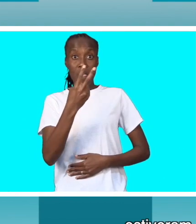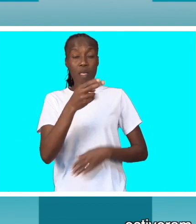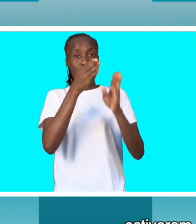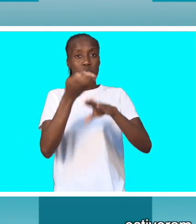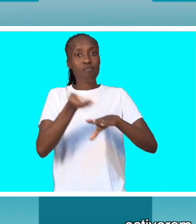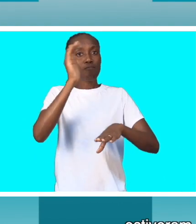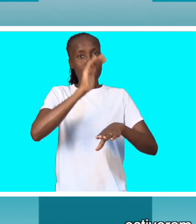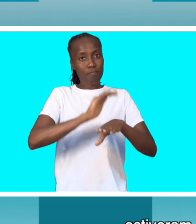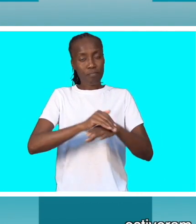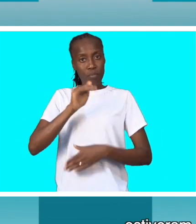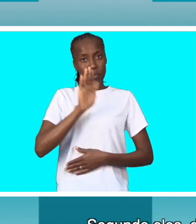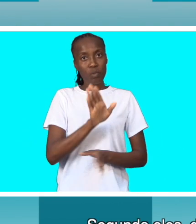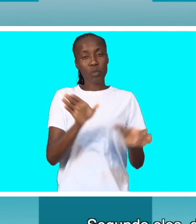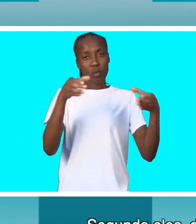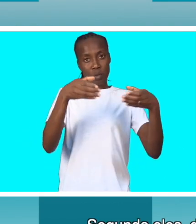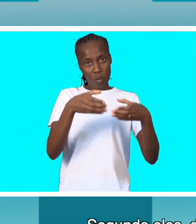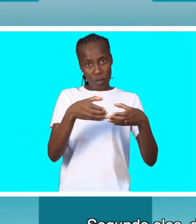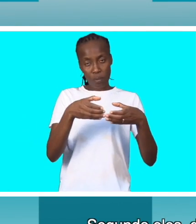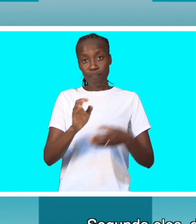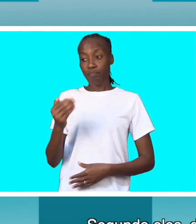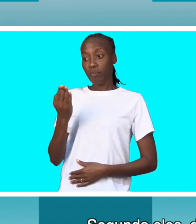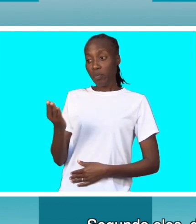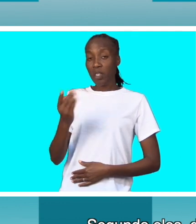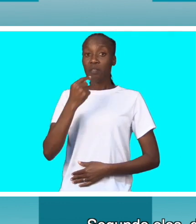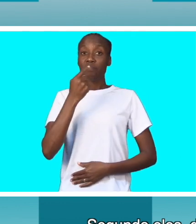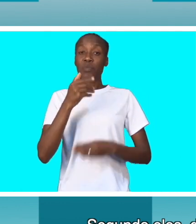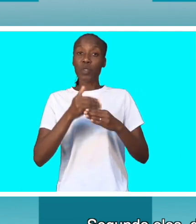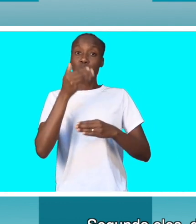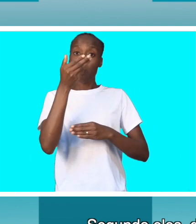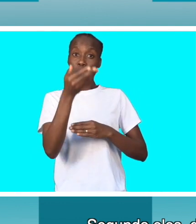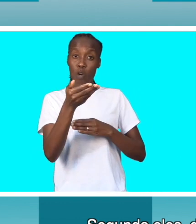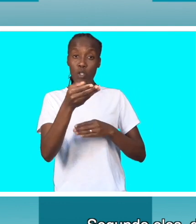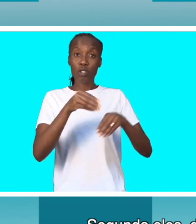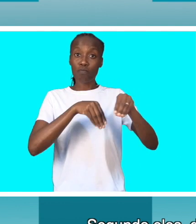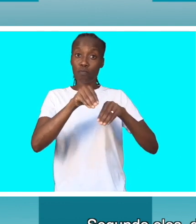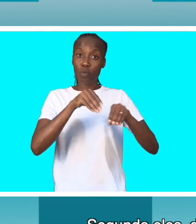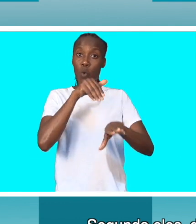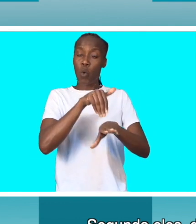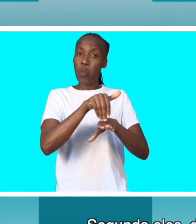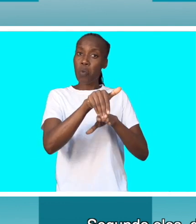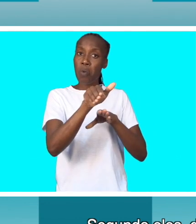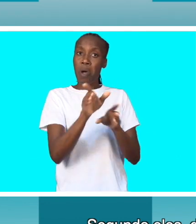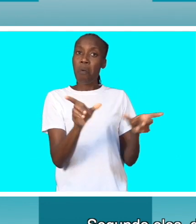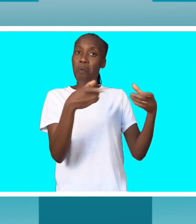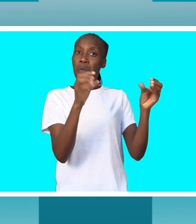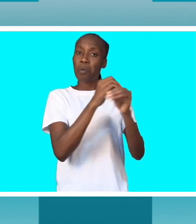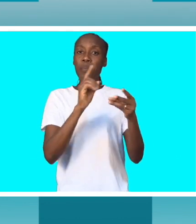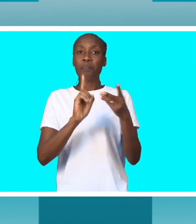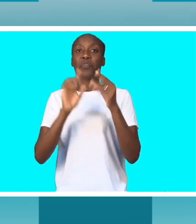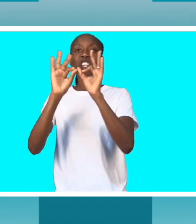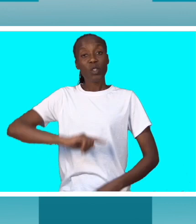das suas modalidades. Segundo eles, depois do evento, não há continuidade nos clubes e nas federações.